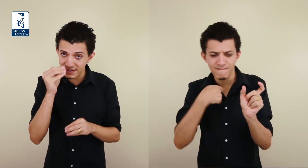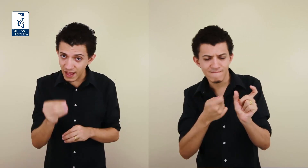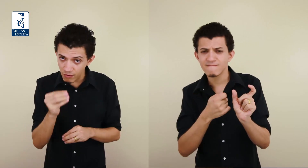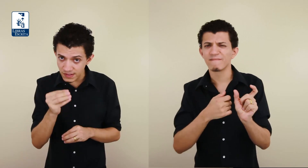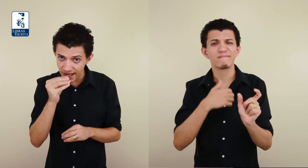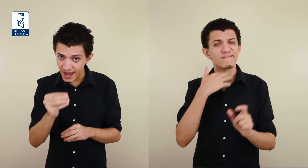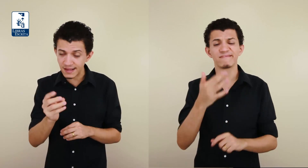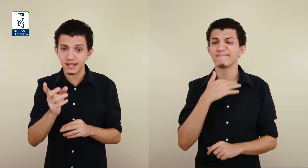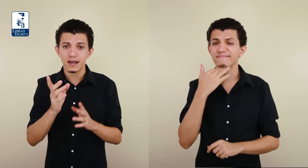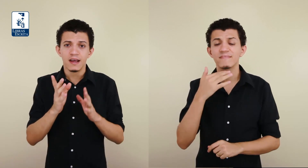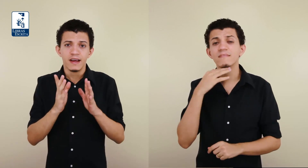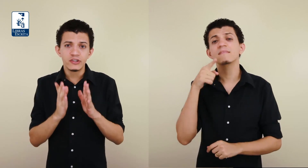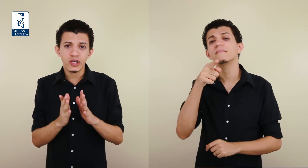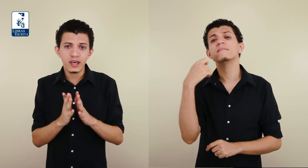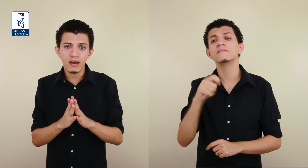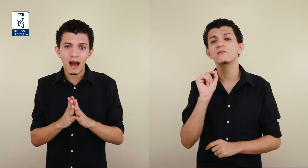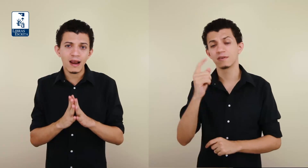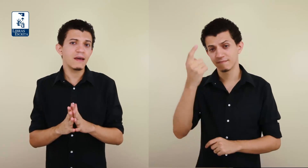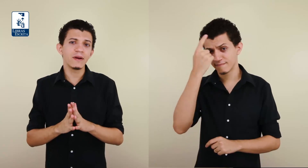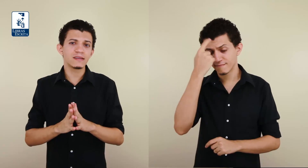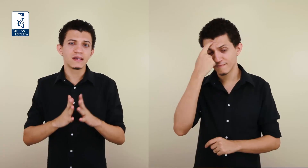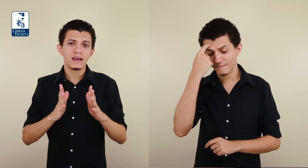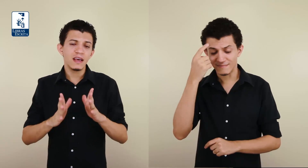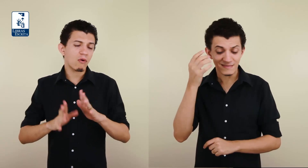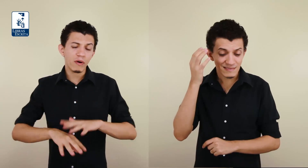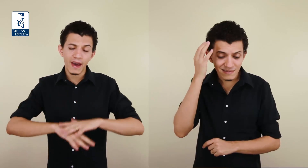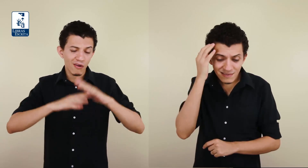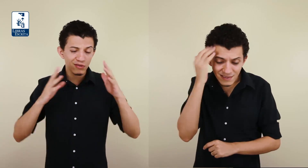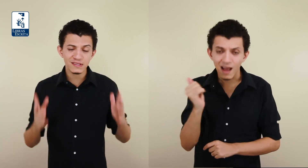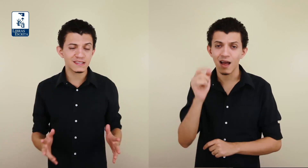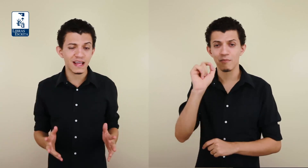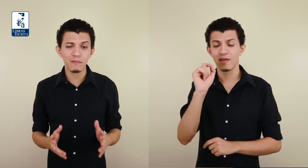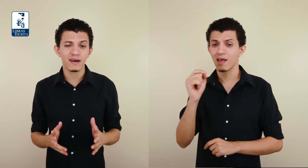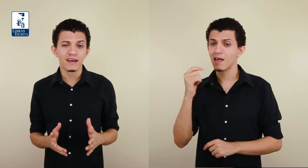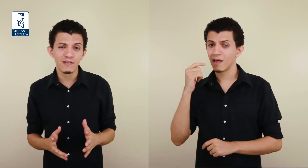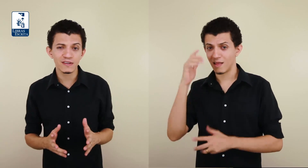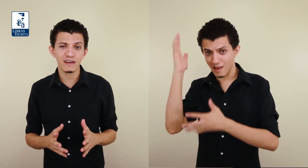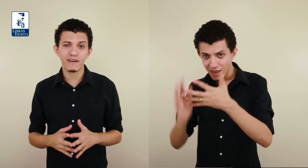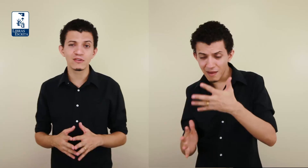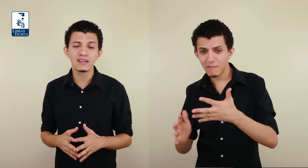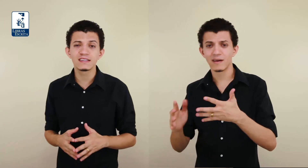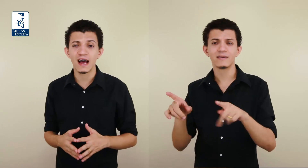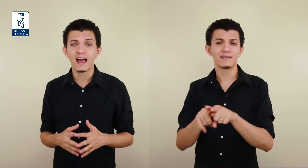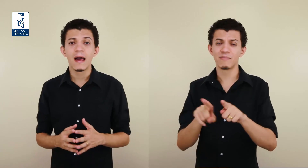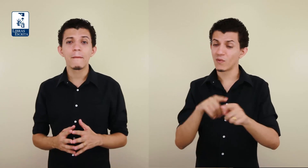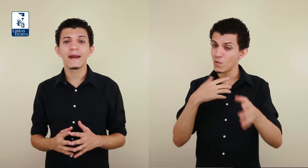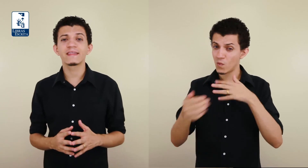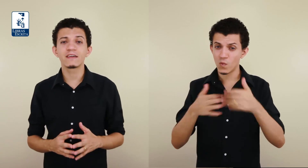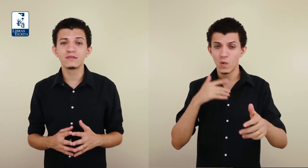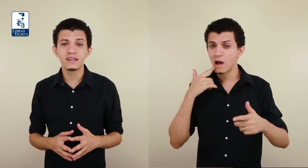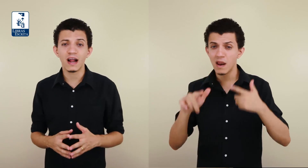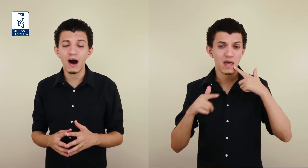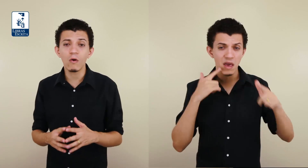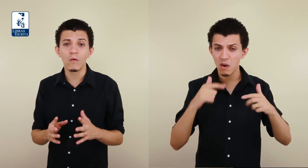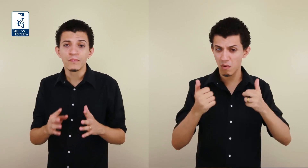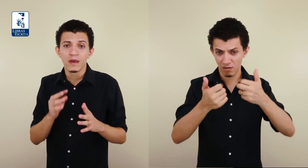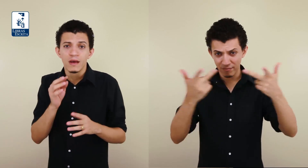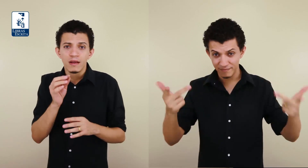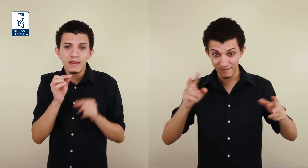tenha consciência de que a Libras e qualquer outro sistema que você venha utilizar para traduzir algo, não